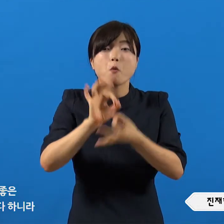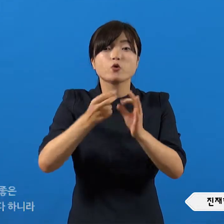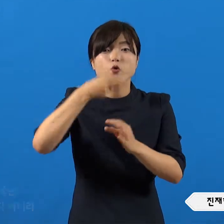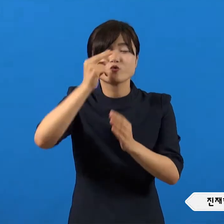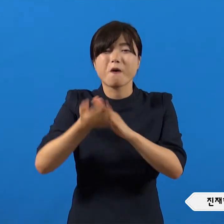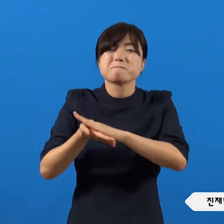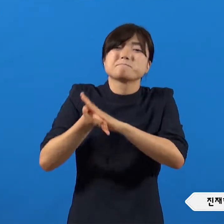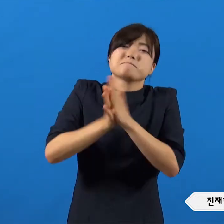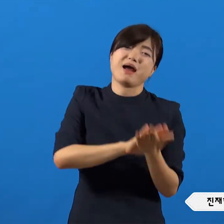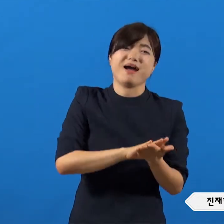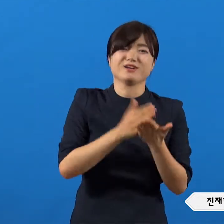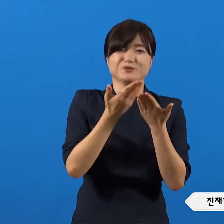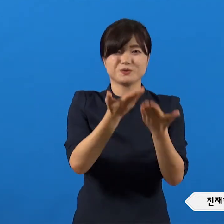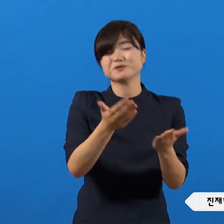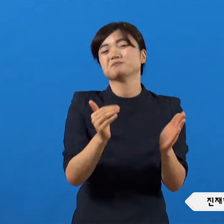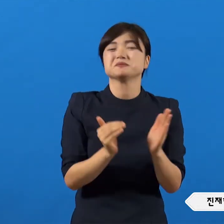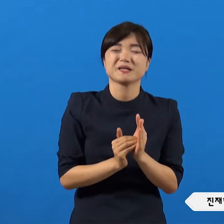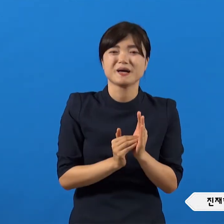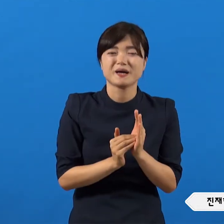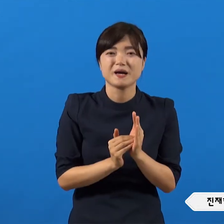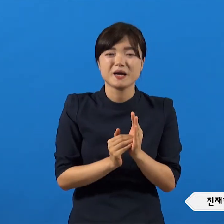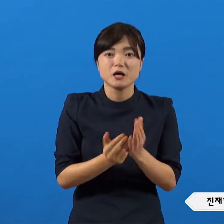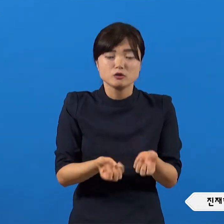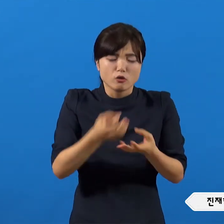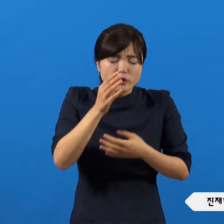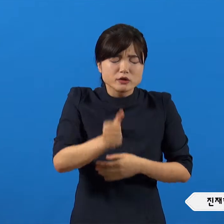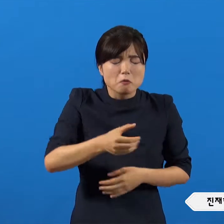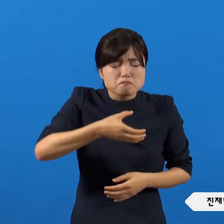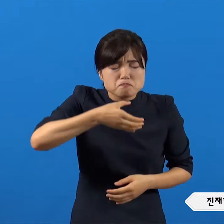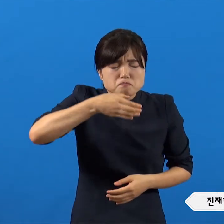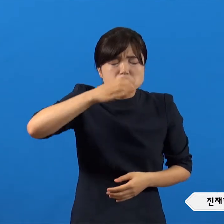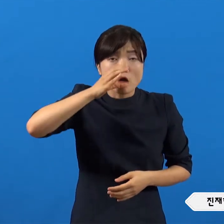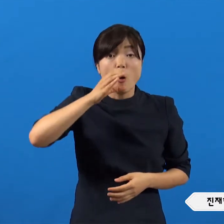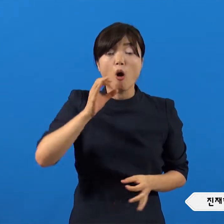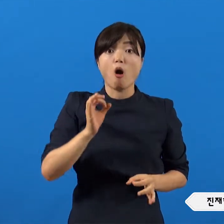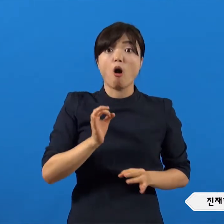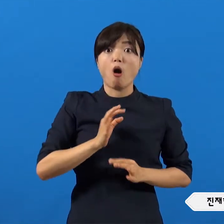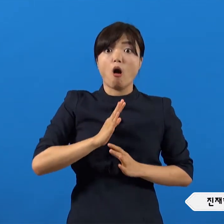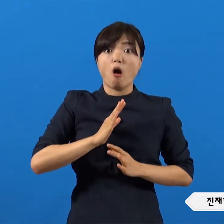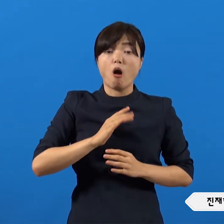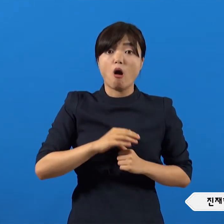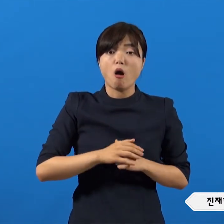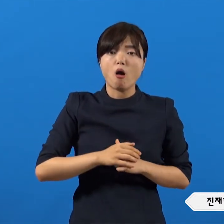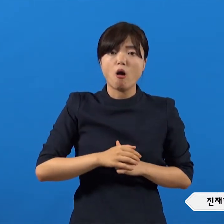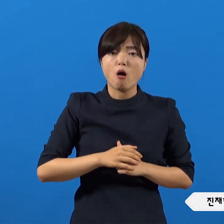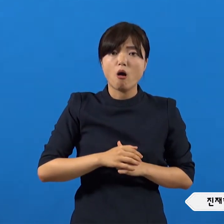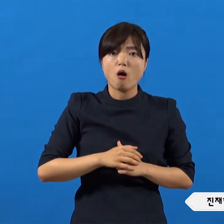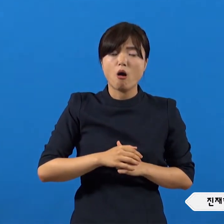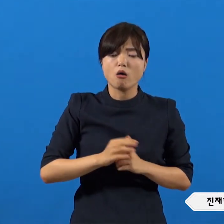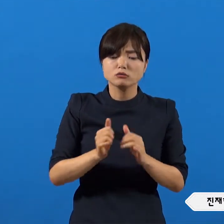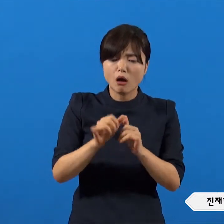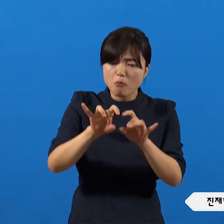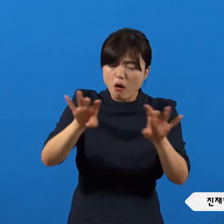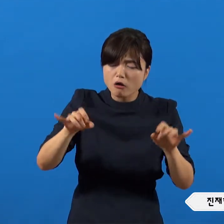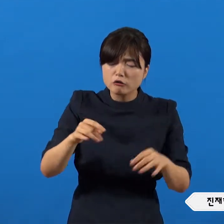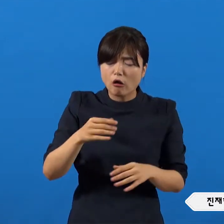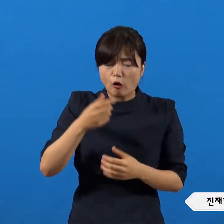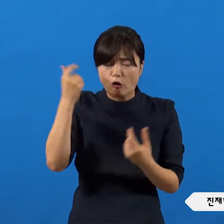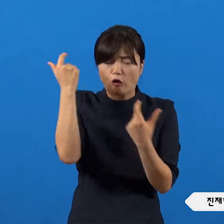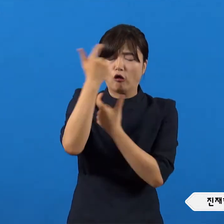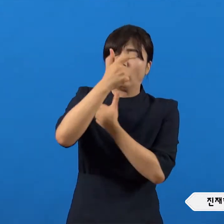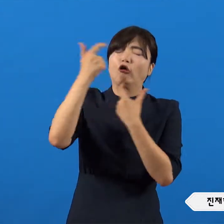변하게 하셨습니다. 연회장들이 마셔보고 깜짝 놀랍니다. 사람마다 취하고 난